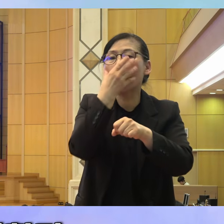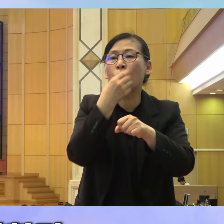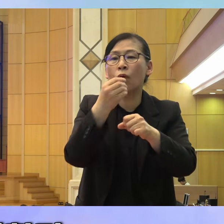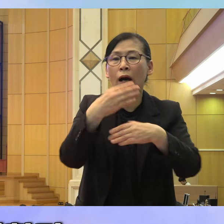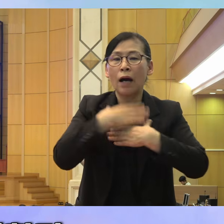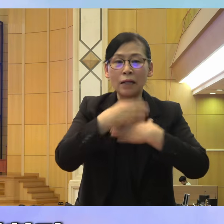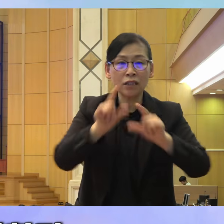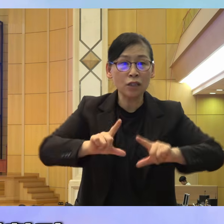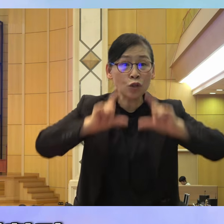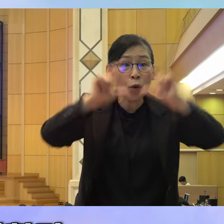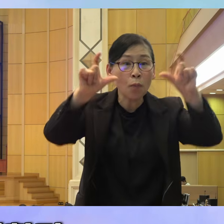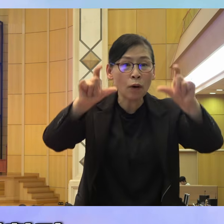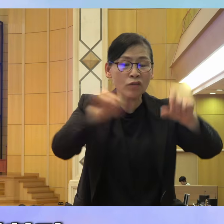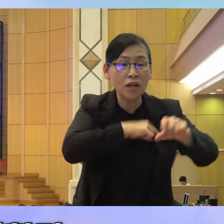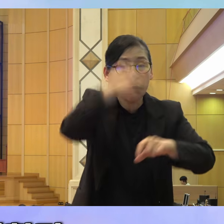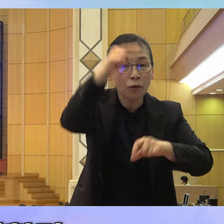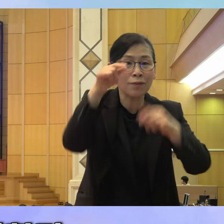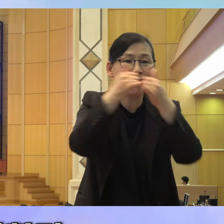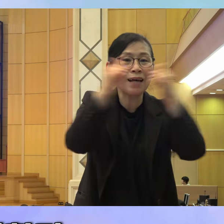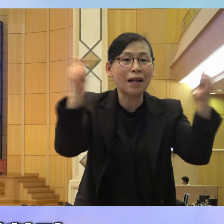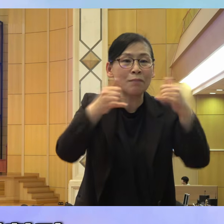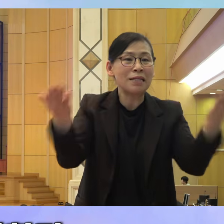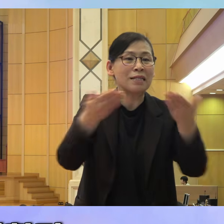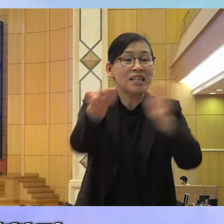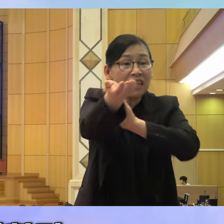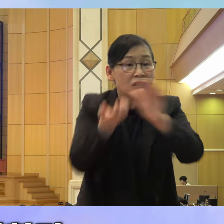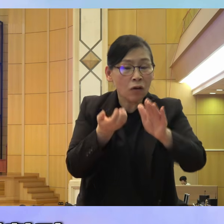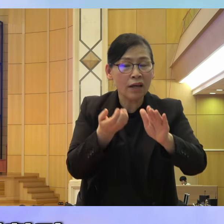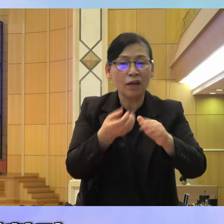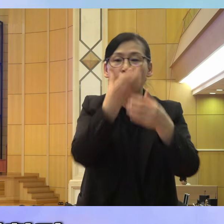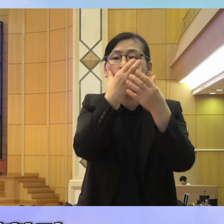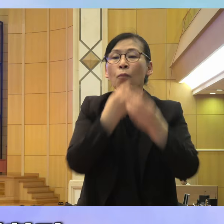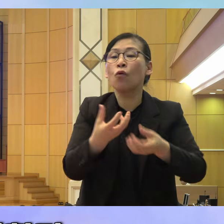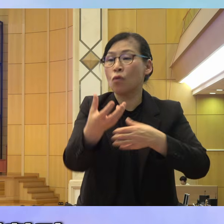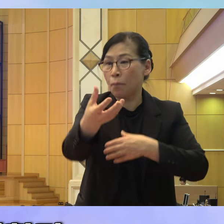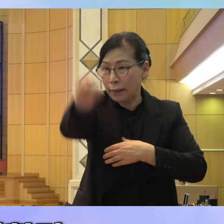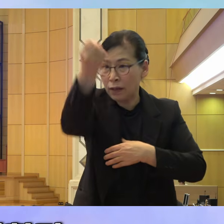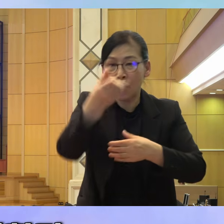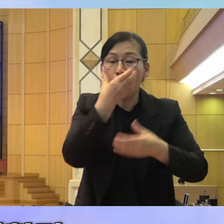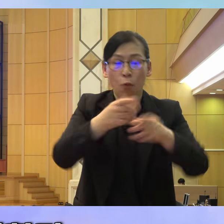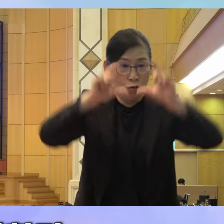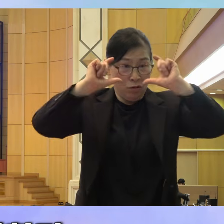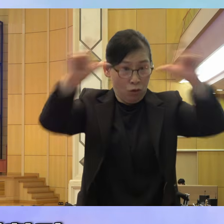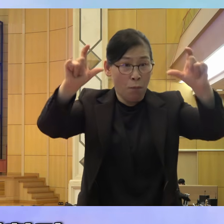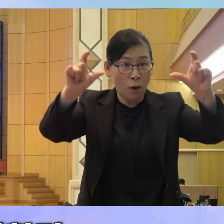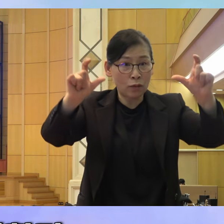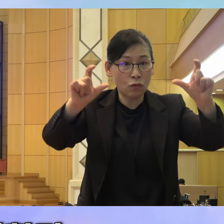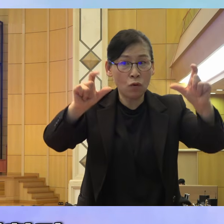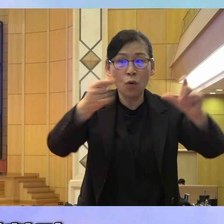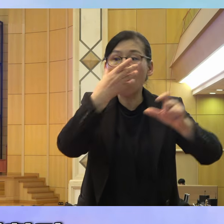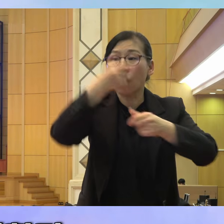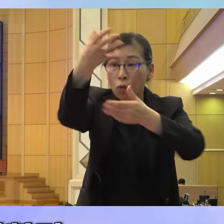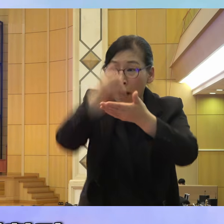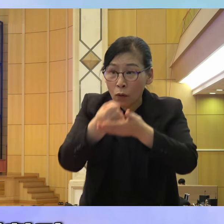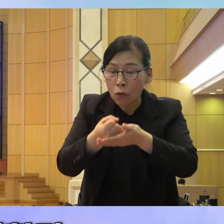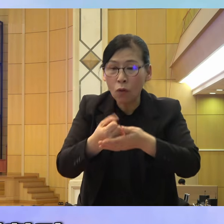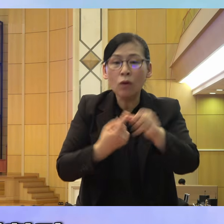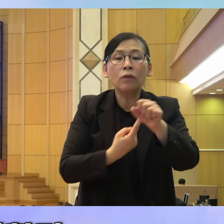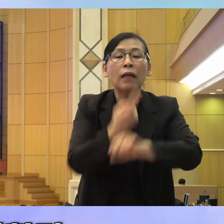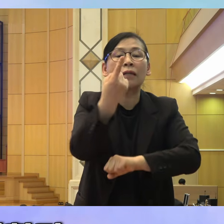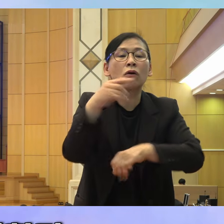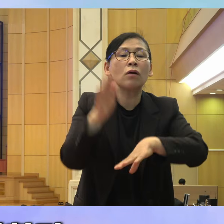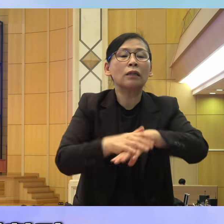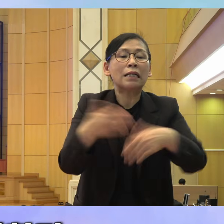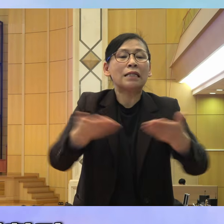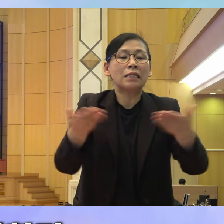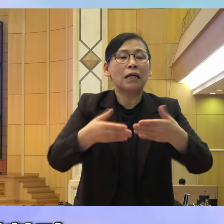안식일을 선포하시고 복을 주어서, 안식일을 복을 받은 다음에 그 다음에 무엇을 하든지 하면 내